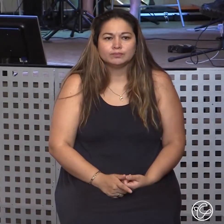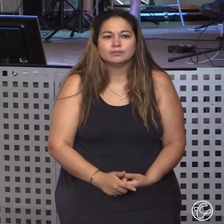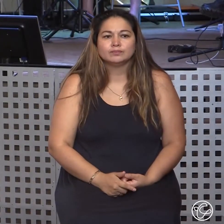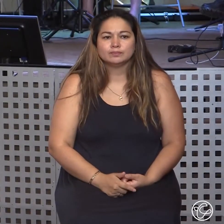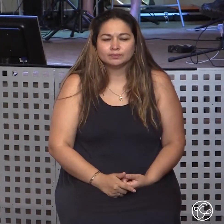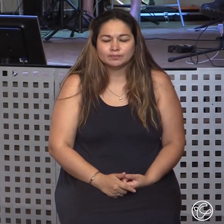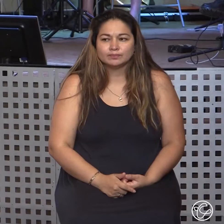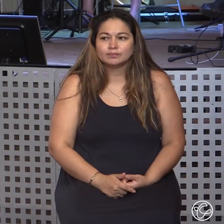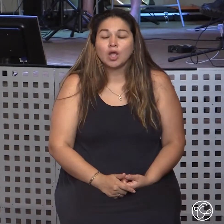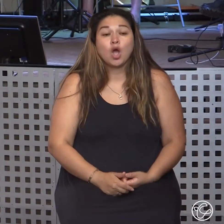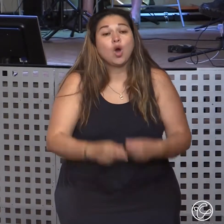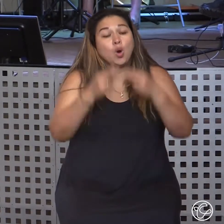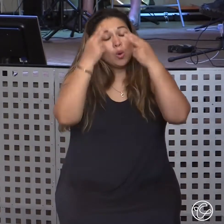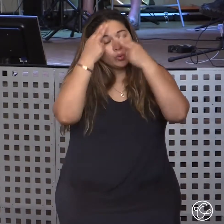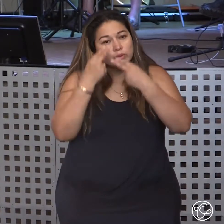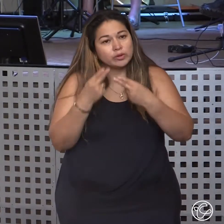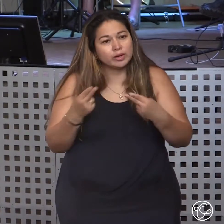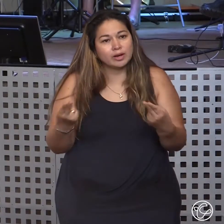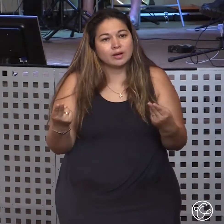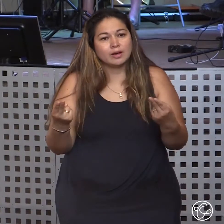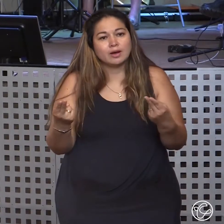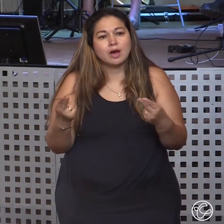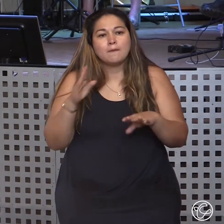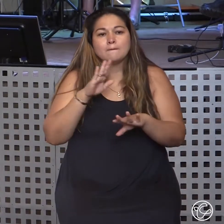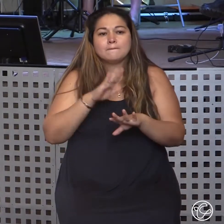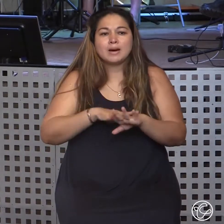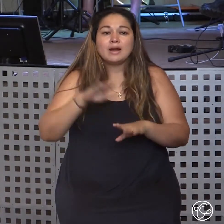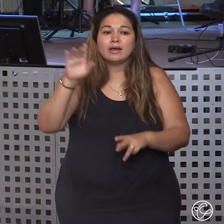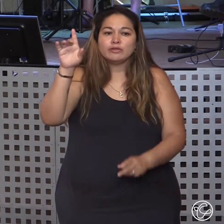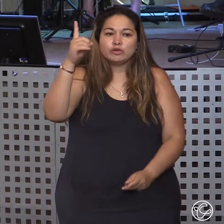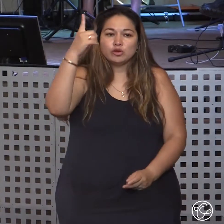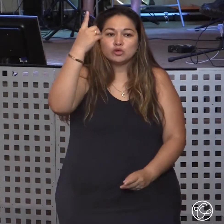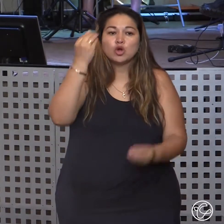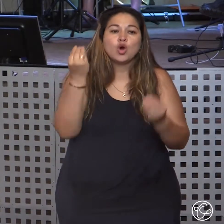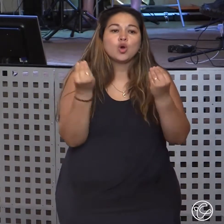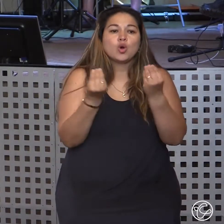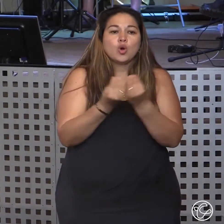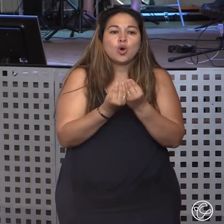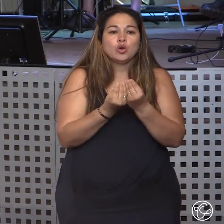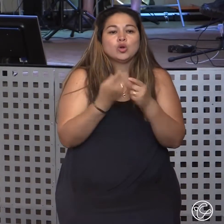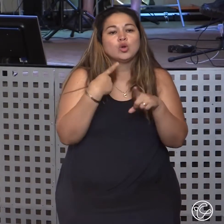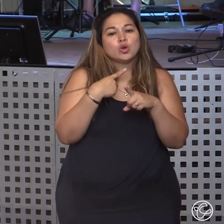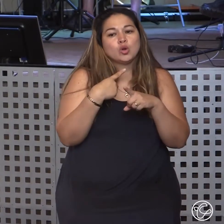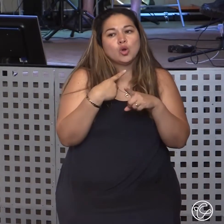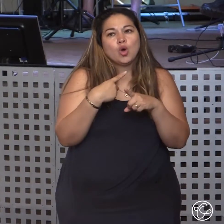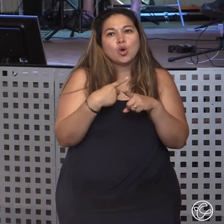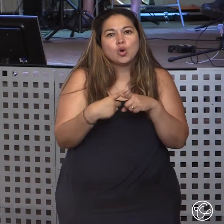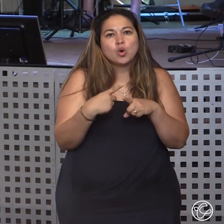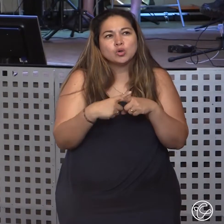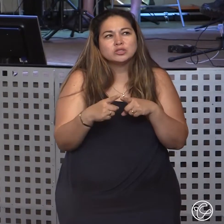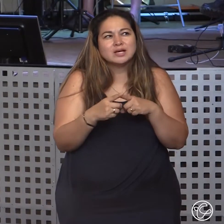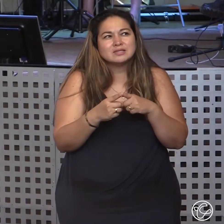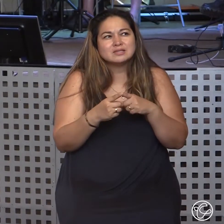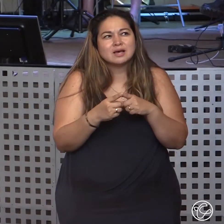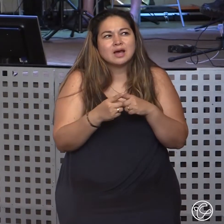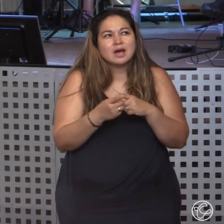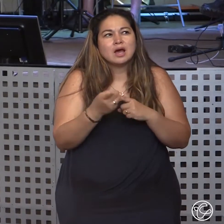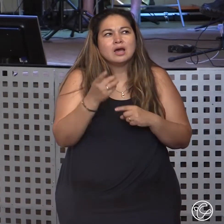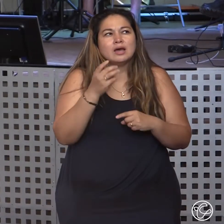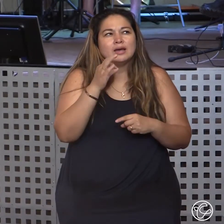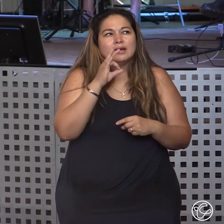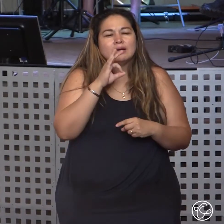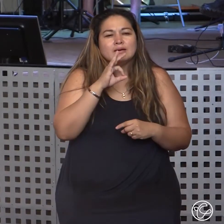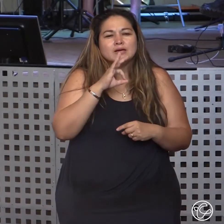es honra a Dios con tus bienes. Es otro capítulo